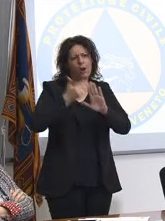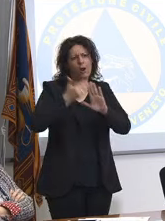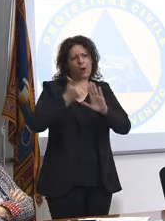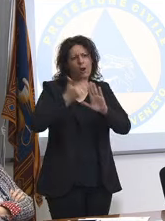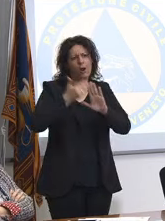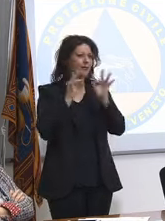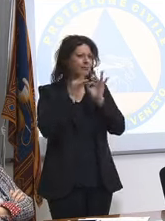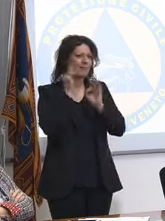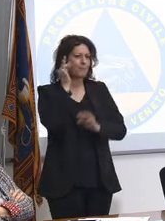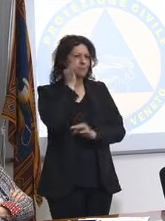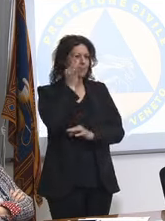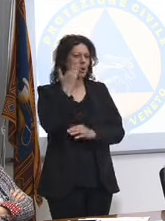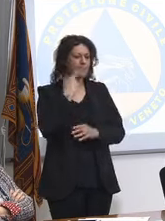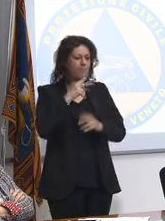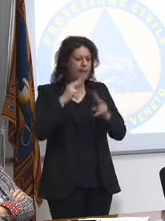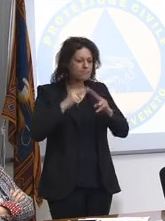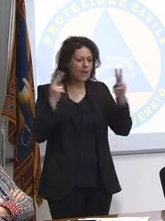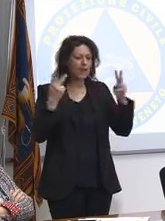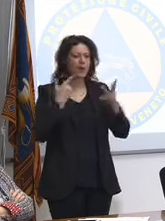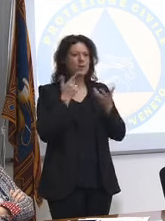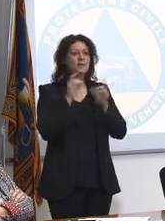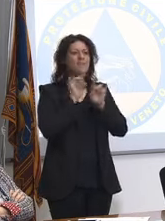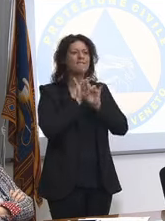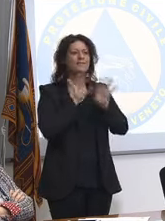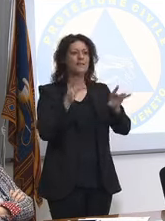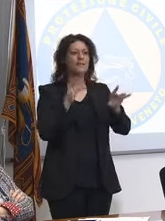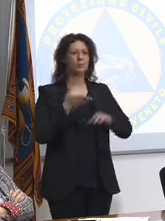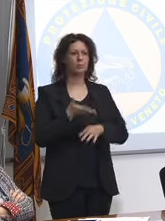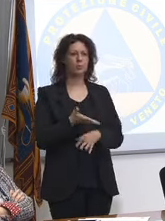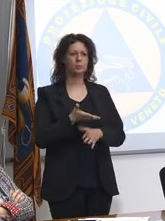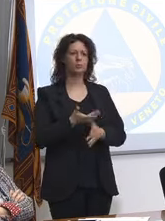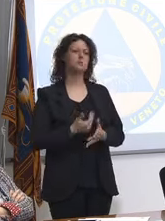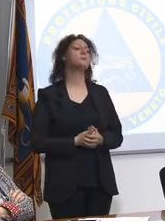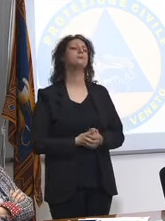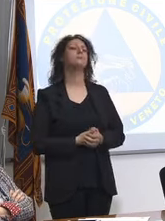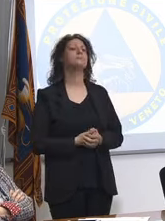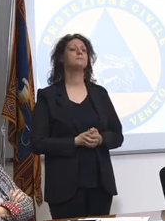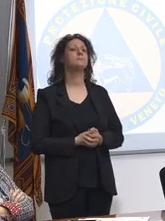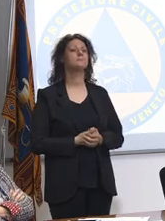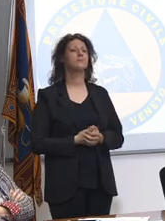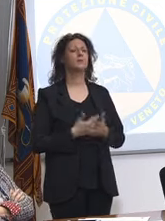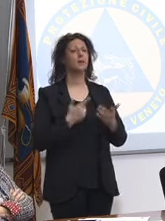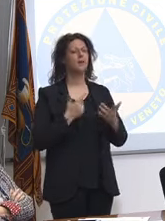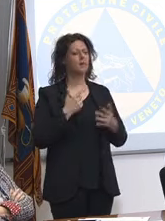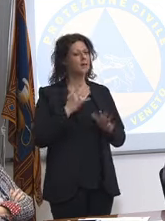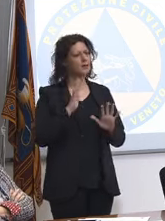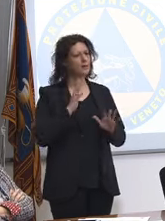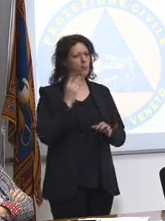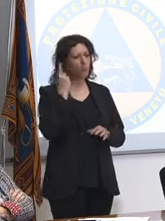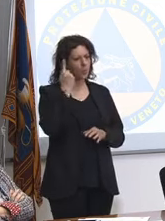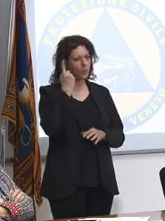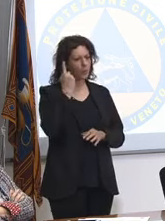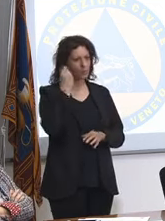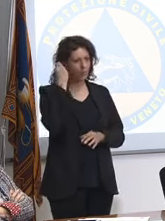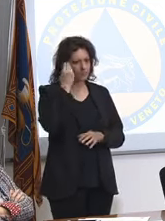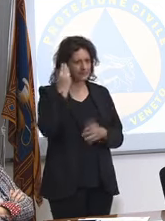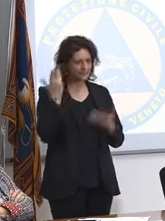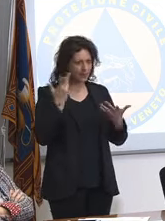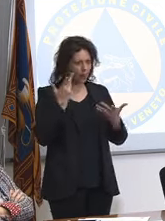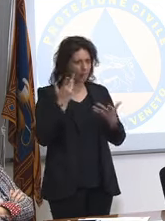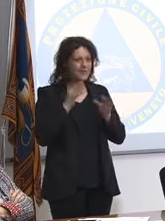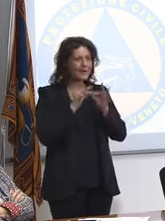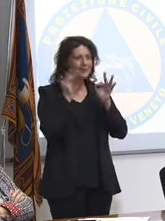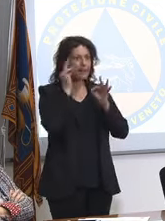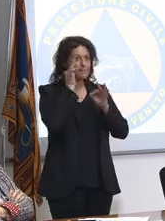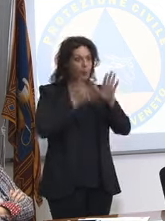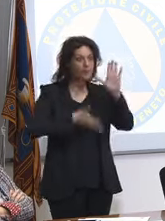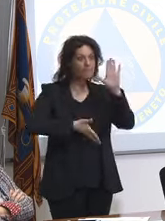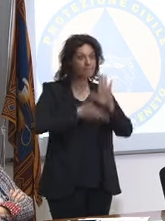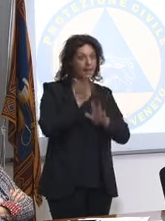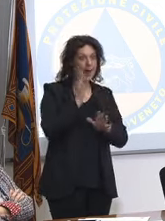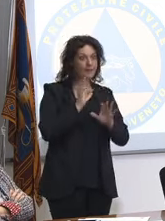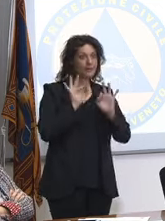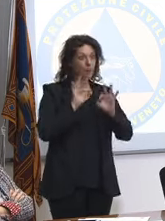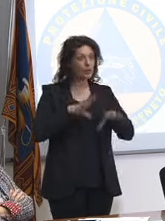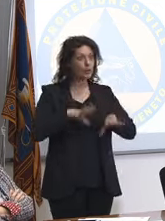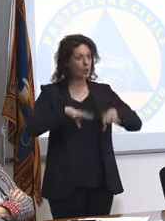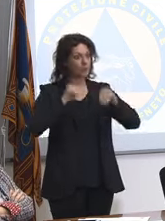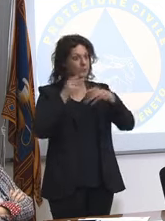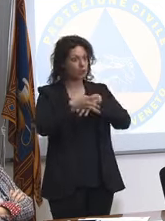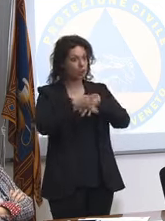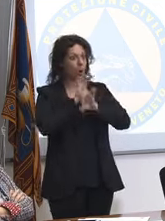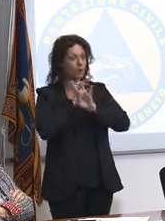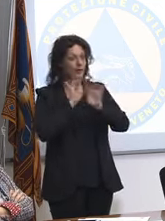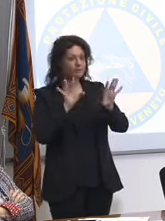virus. Cioè, non vorrei che qualcuno pensasse che i tamponi arrivano col coronavirus, perché allora vuol dire non aver